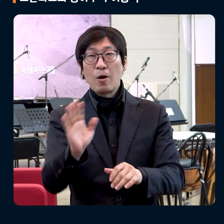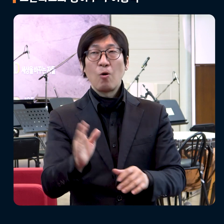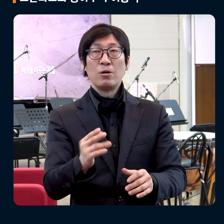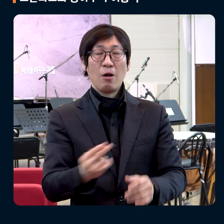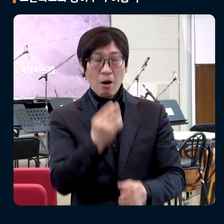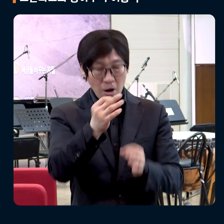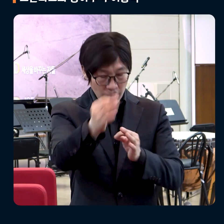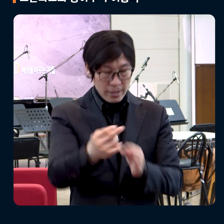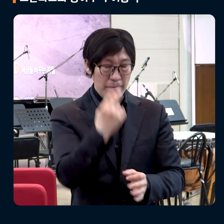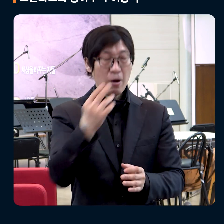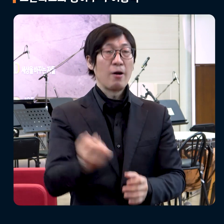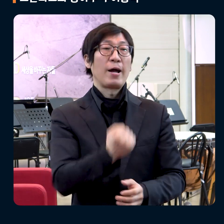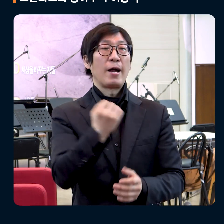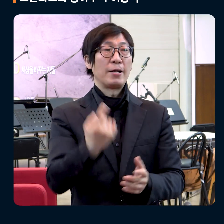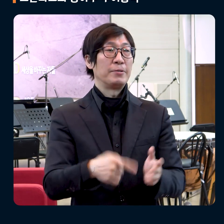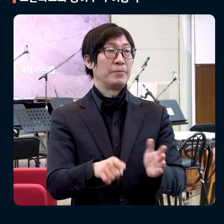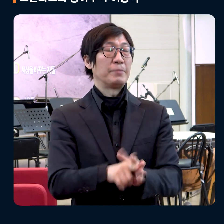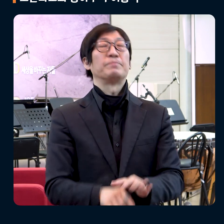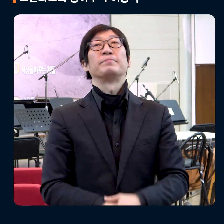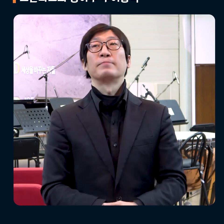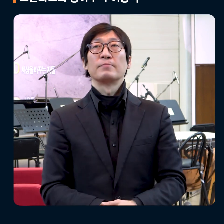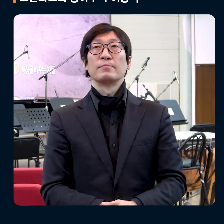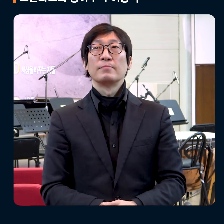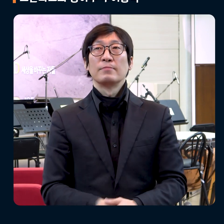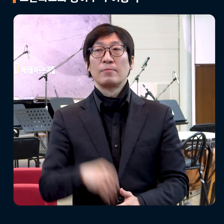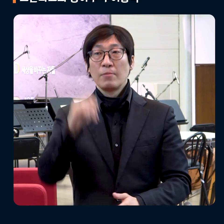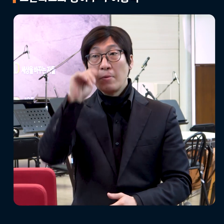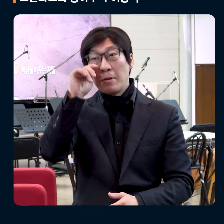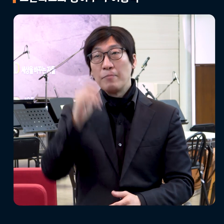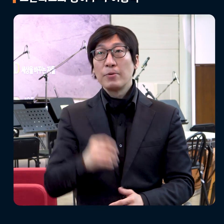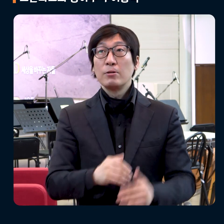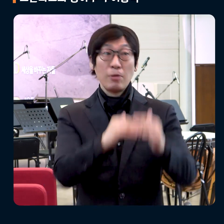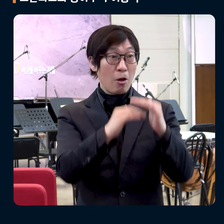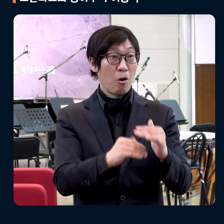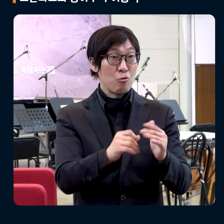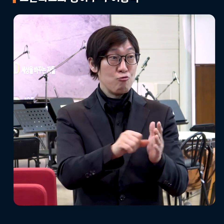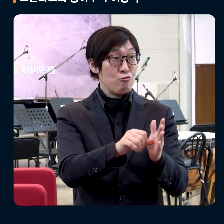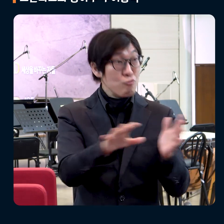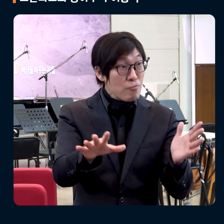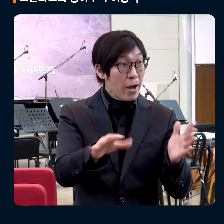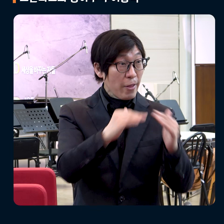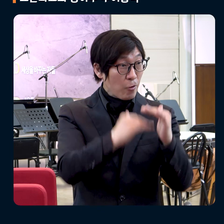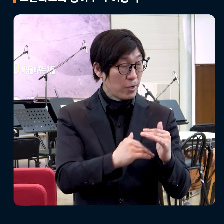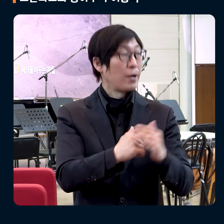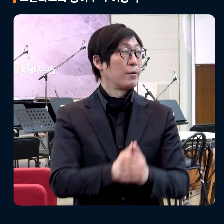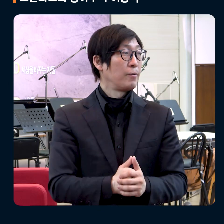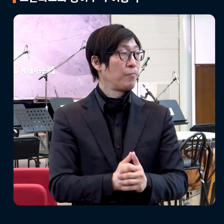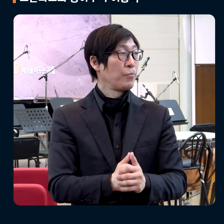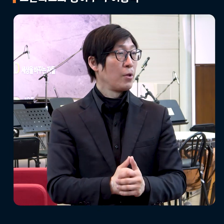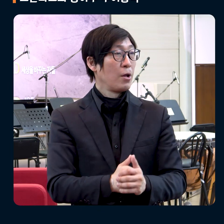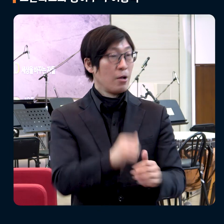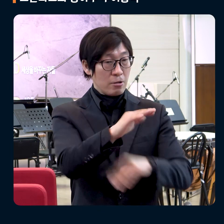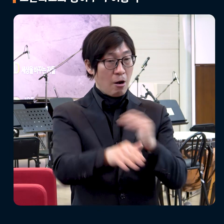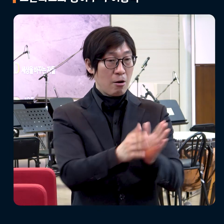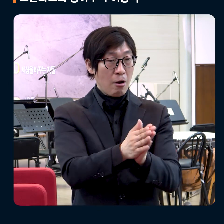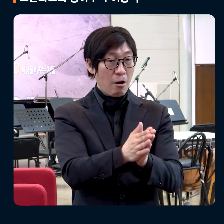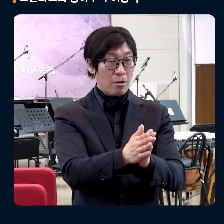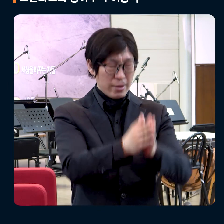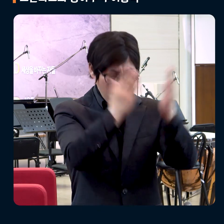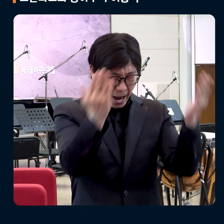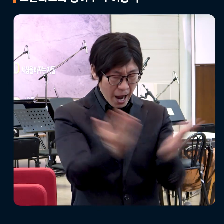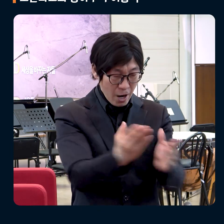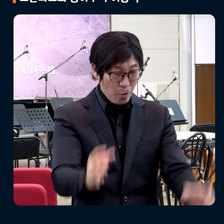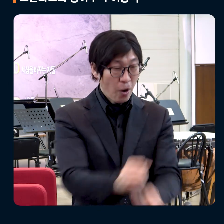않고 영생을 얻게 하려 하심이라. 여러분 이 말씀 너무나도 유명해서 성경 전체의 요약이라고도